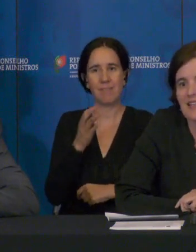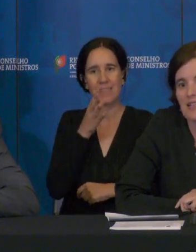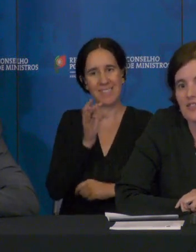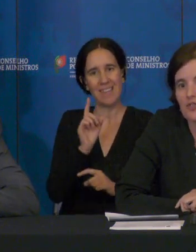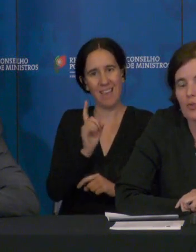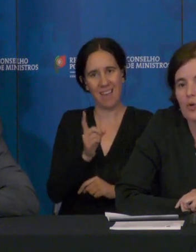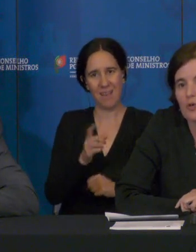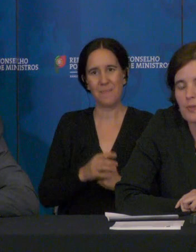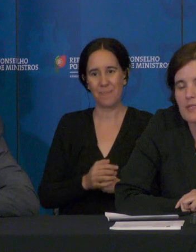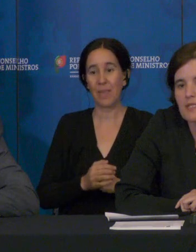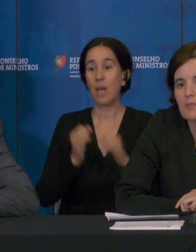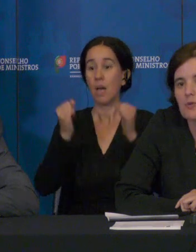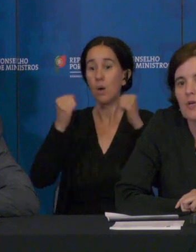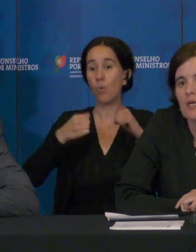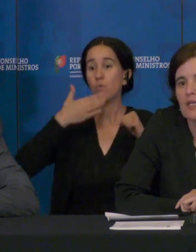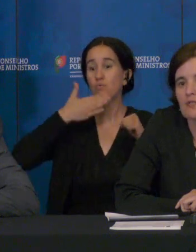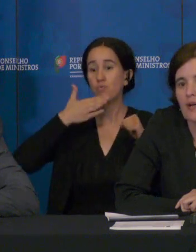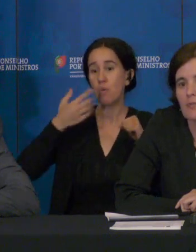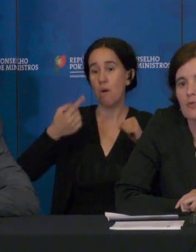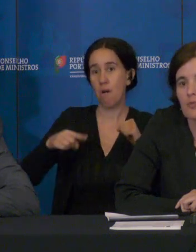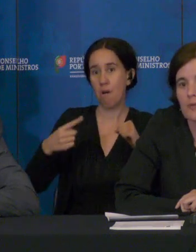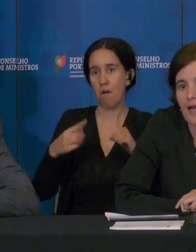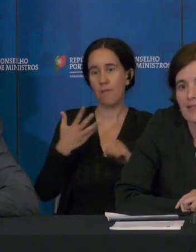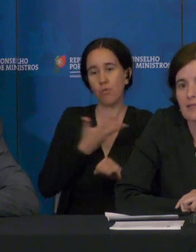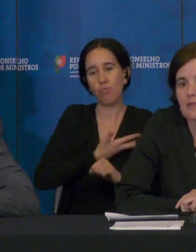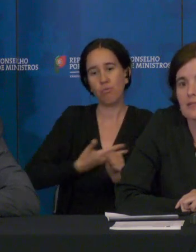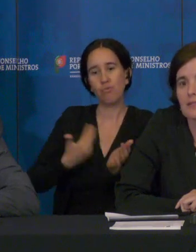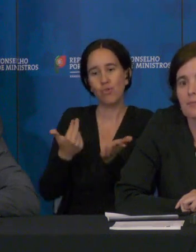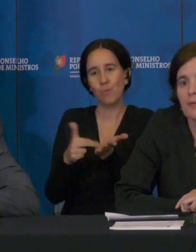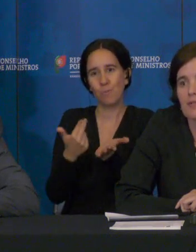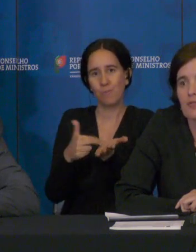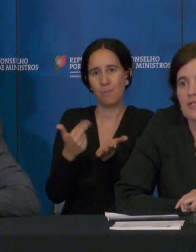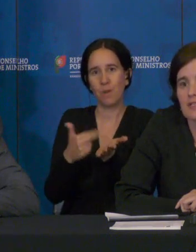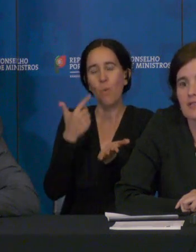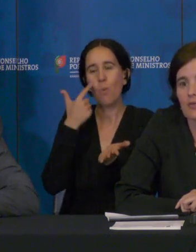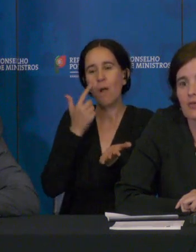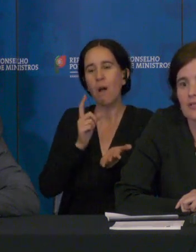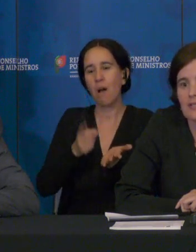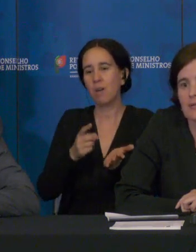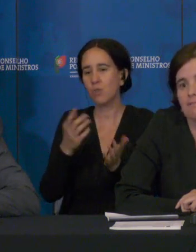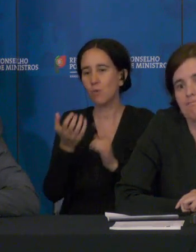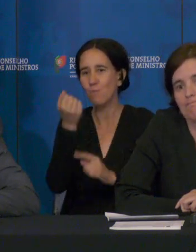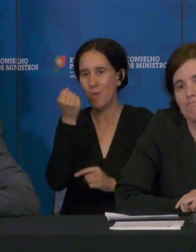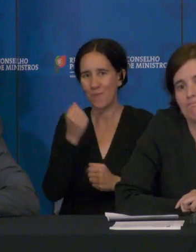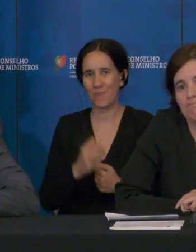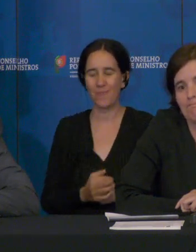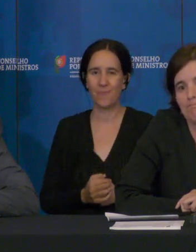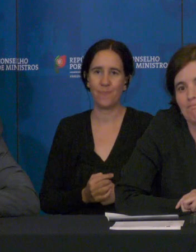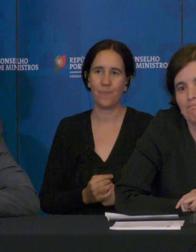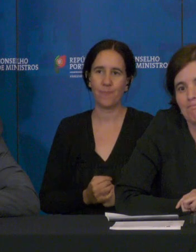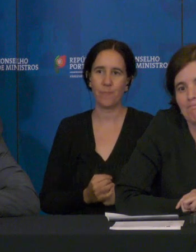dizer. Existe um acordo de princípio e vamos esperar para ver se ele se concretiza.